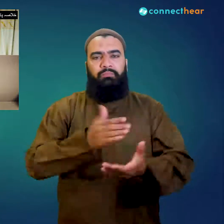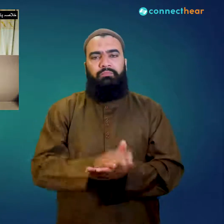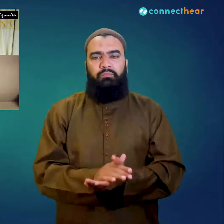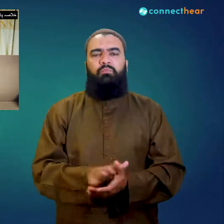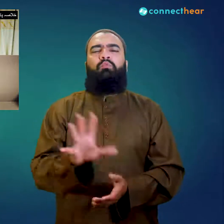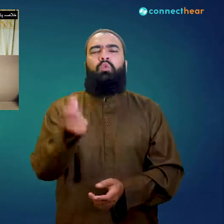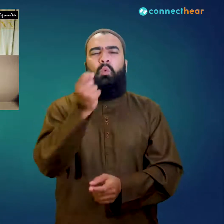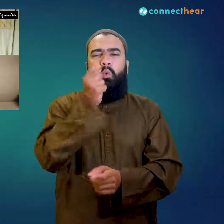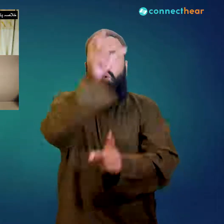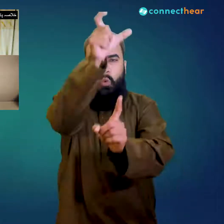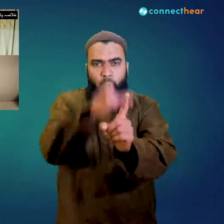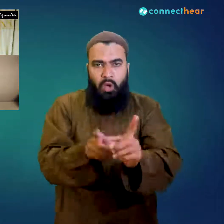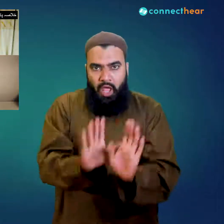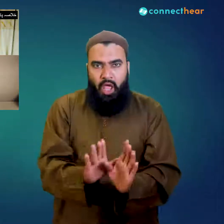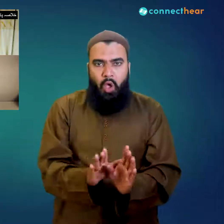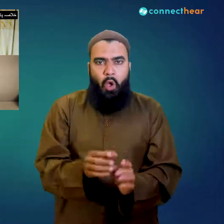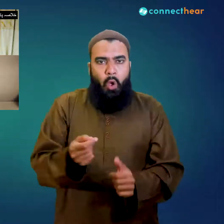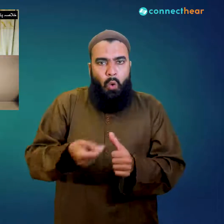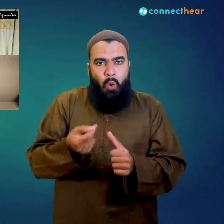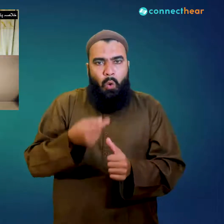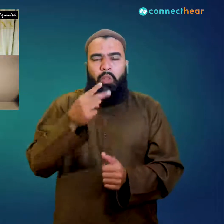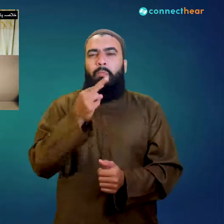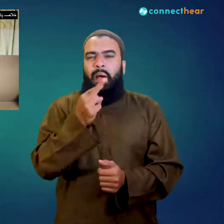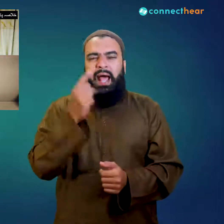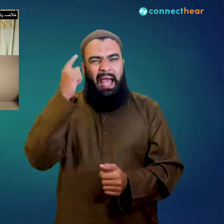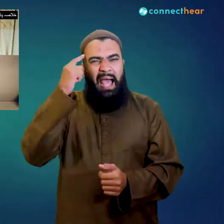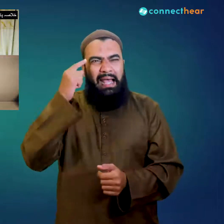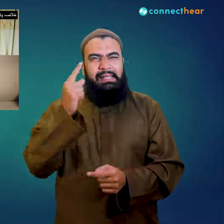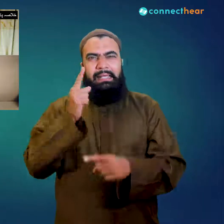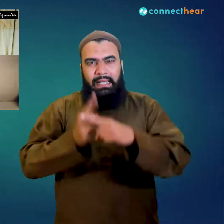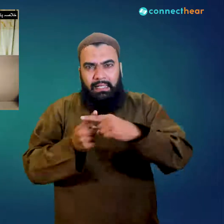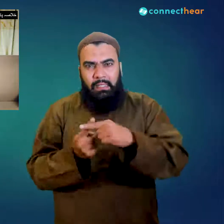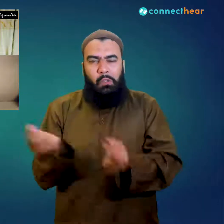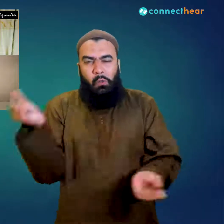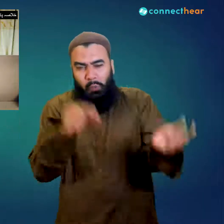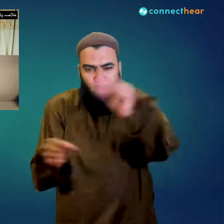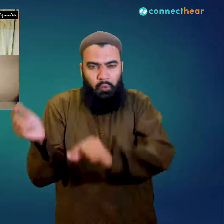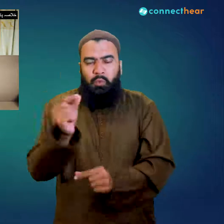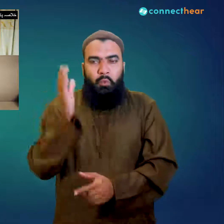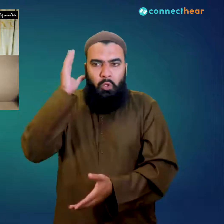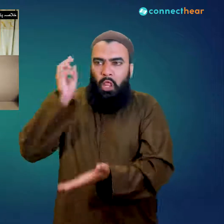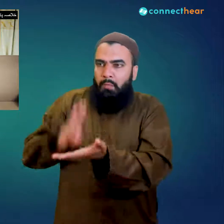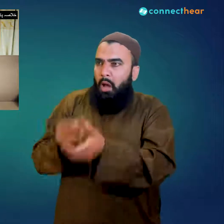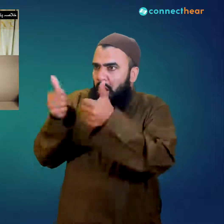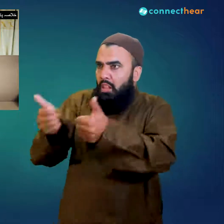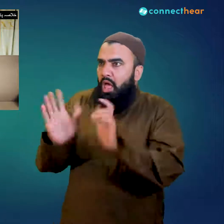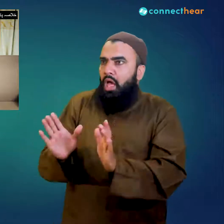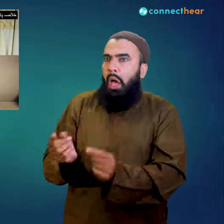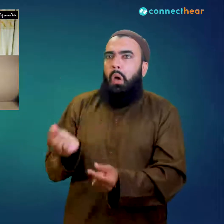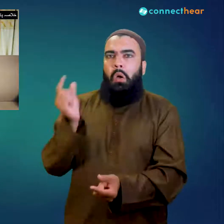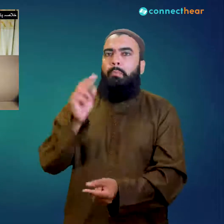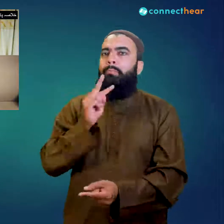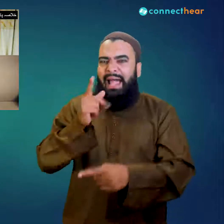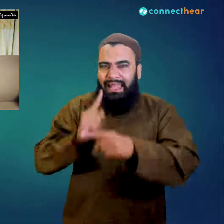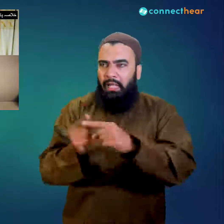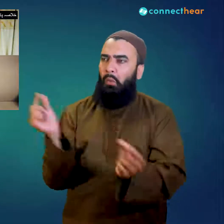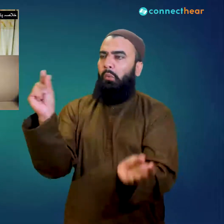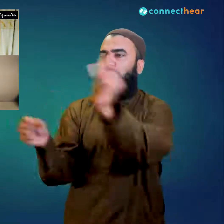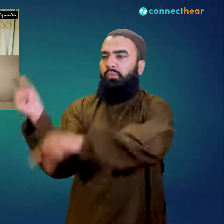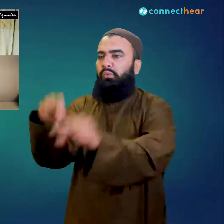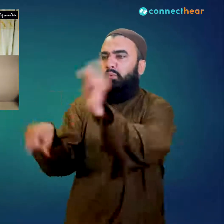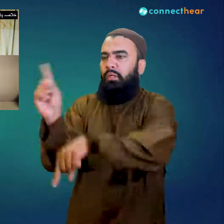فساد قتل سے بھی بڑا جرم ہے، اس لیے فرمایا گیا کہ فتنہ اور فساد نہیں ہونا چاہیے، اس کی ممانعت فرمائی